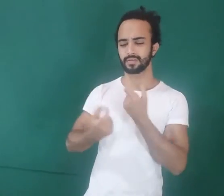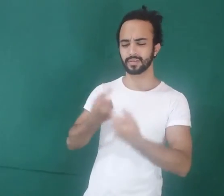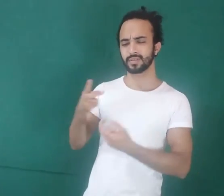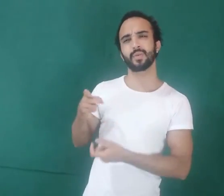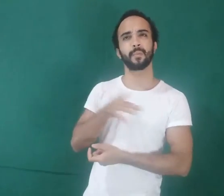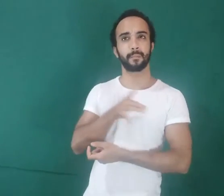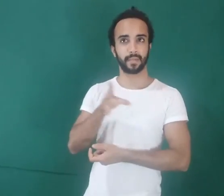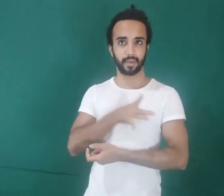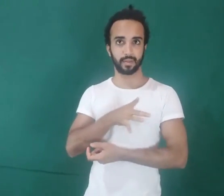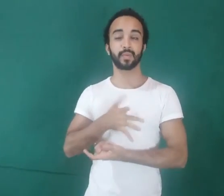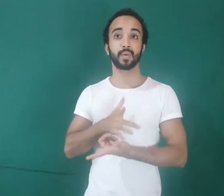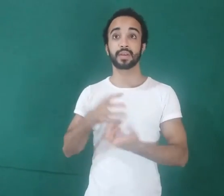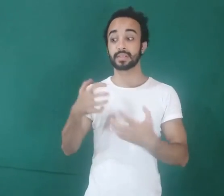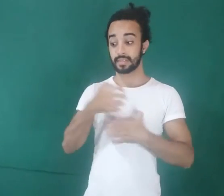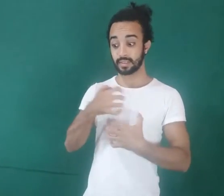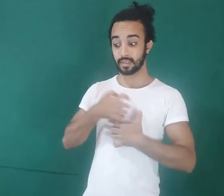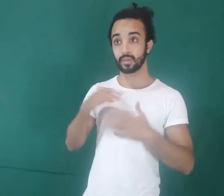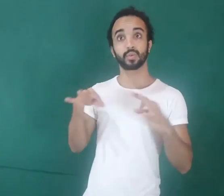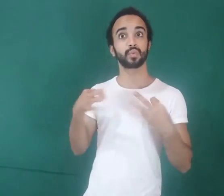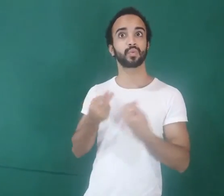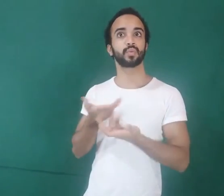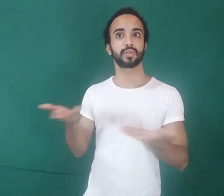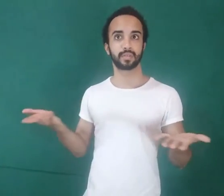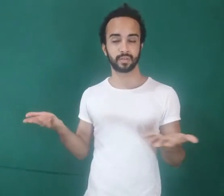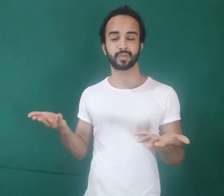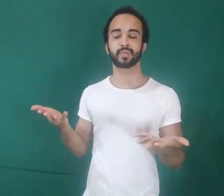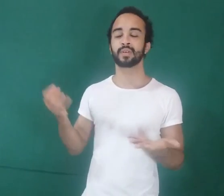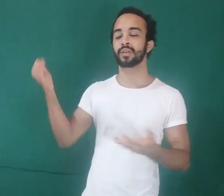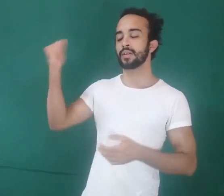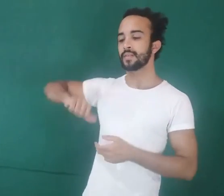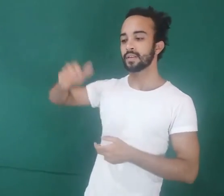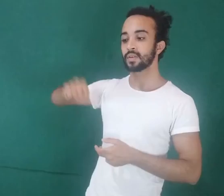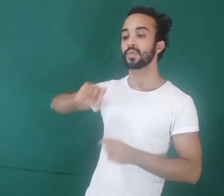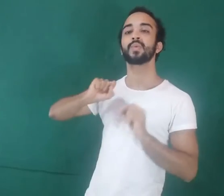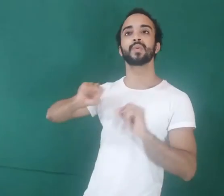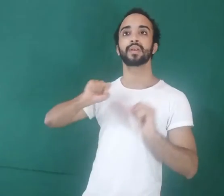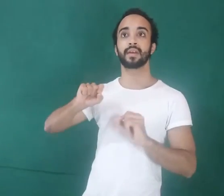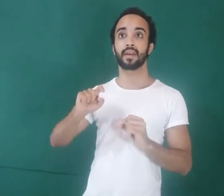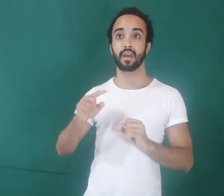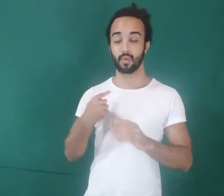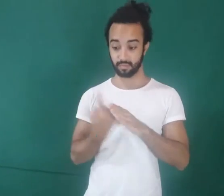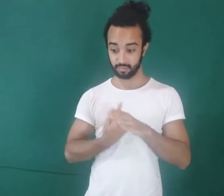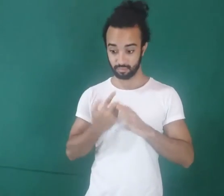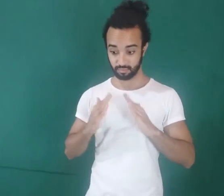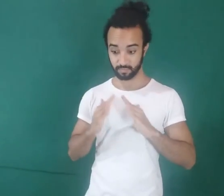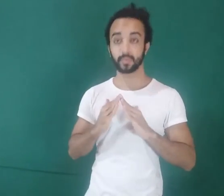passar tudo isso, todo esse grande vetor de análise que foi o isolamento social, que está sendo o isolamento social e a